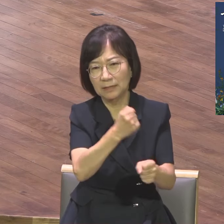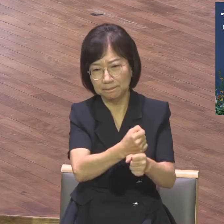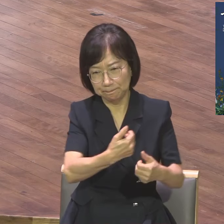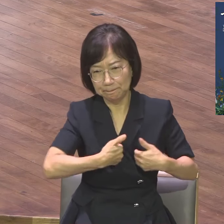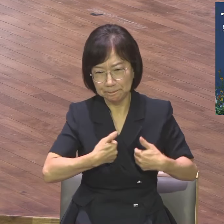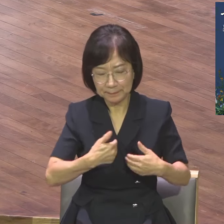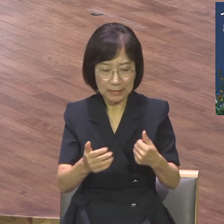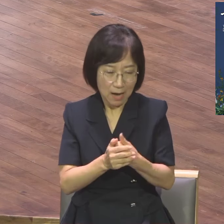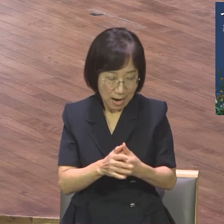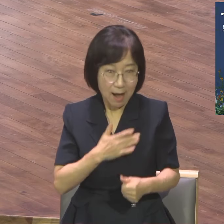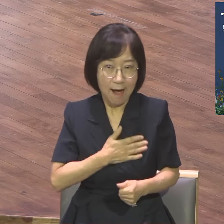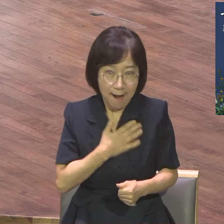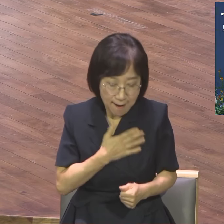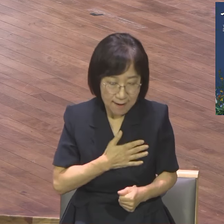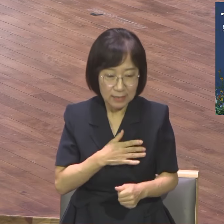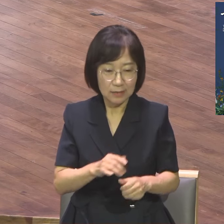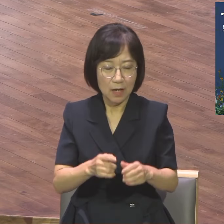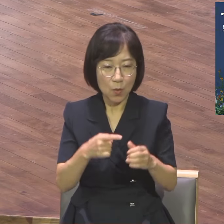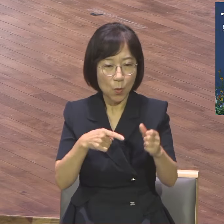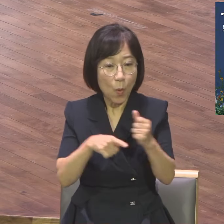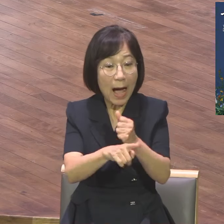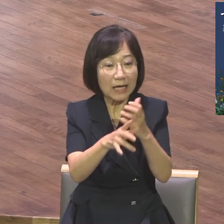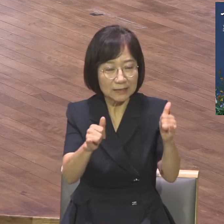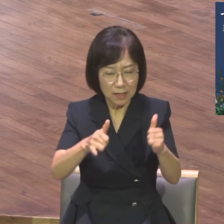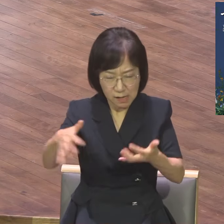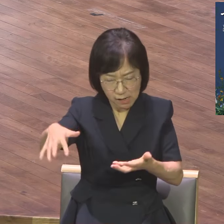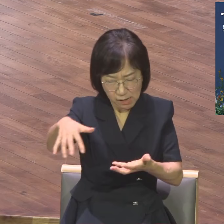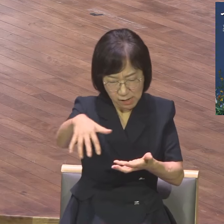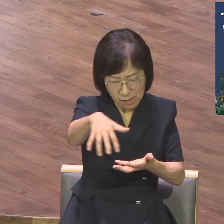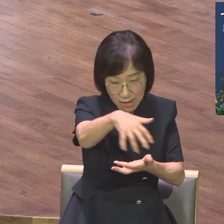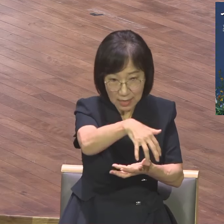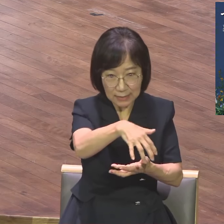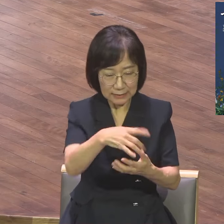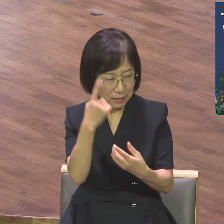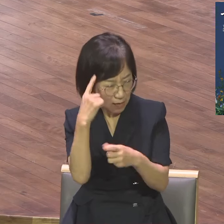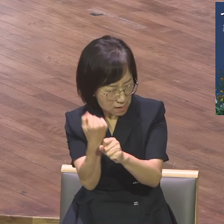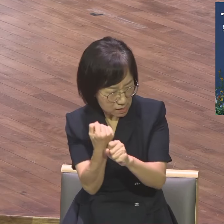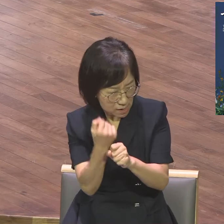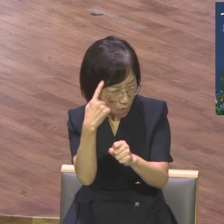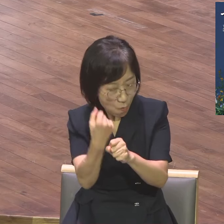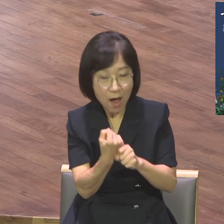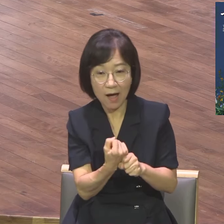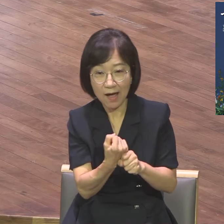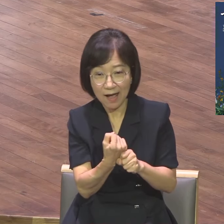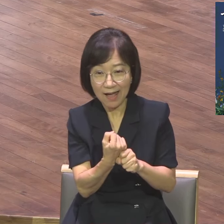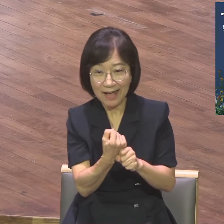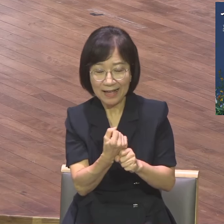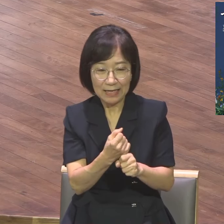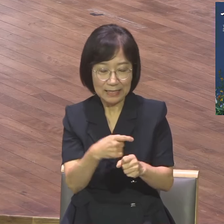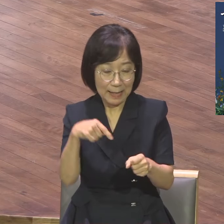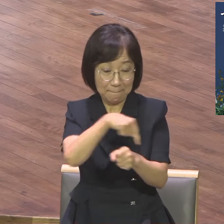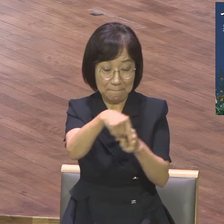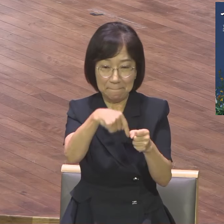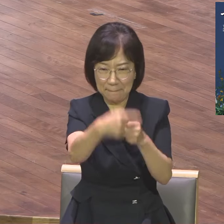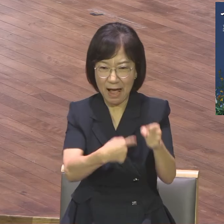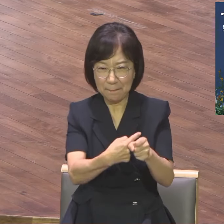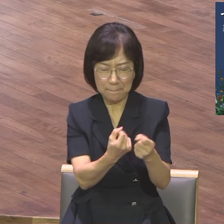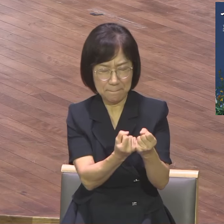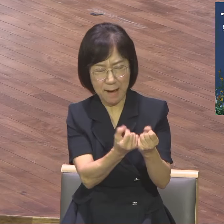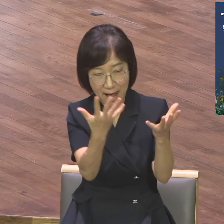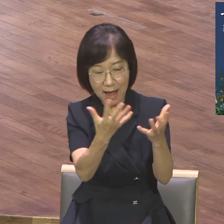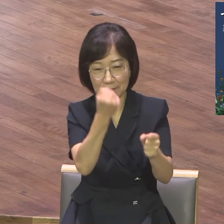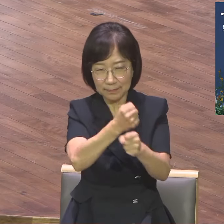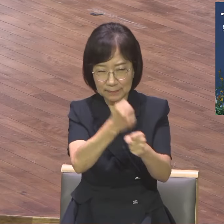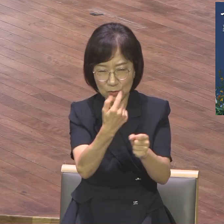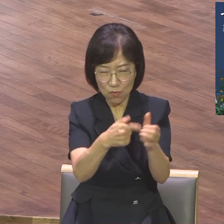전국에서 유명한 과학자들 빨리 소집을 해가지고 당시 최고 과학자들 함께해가지고 나치보다 먼저